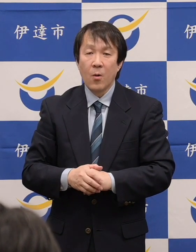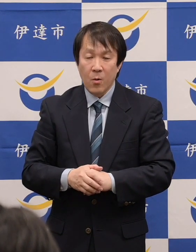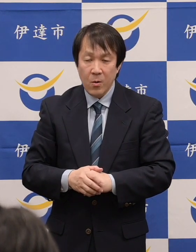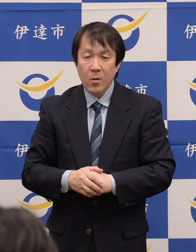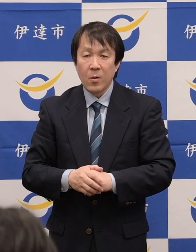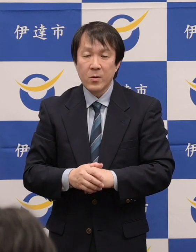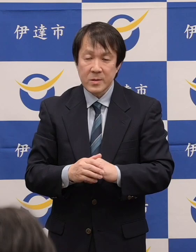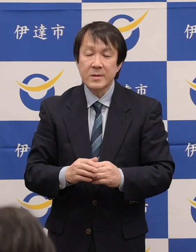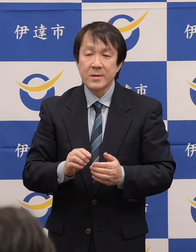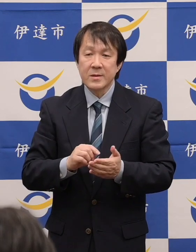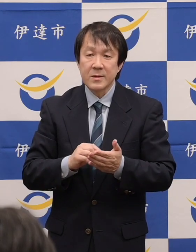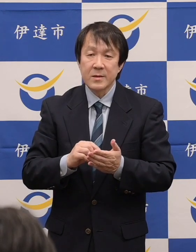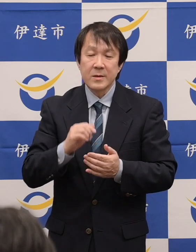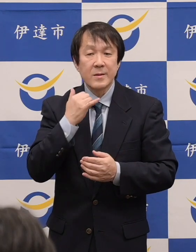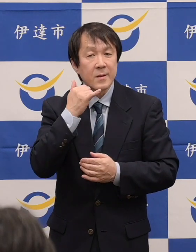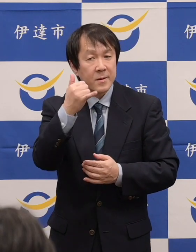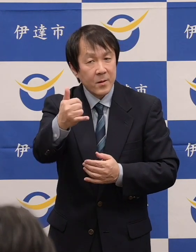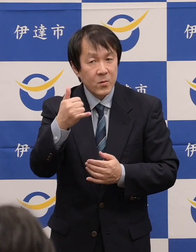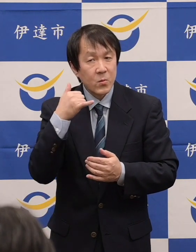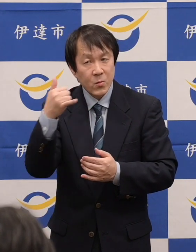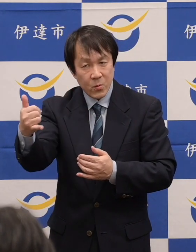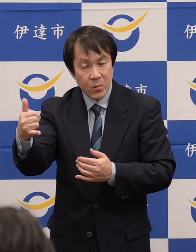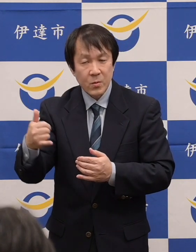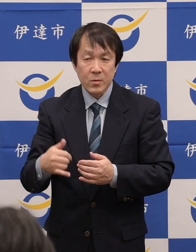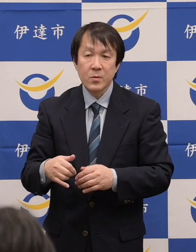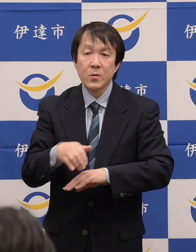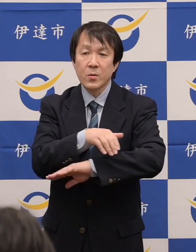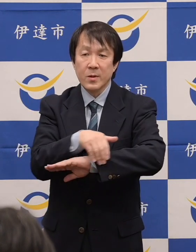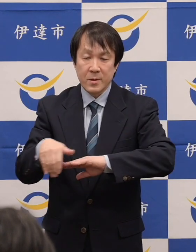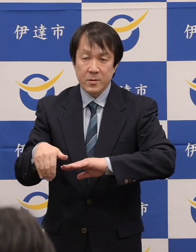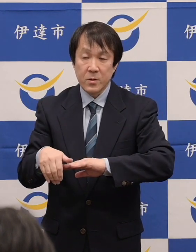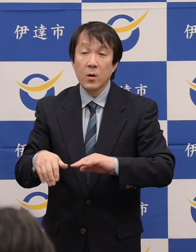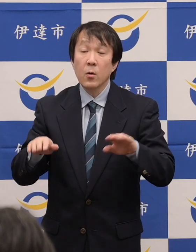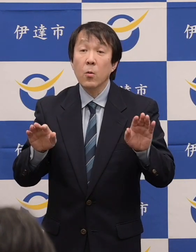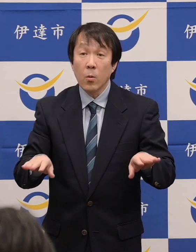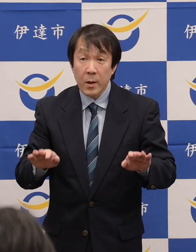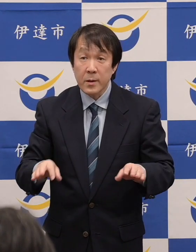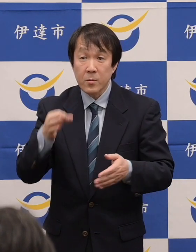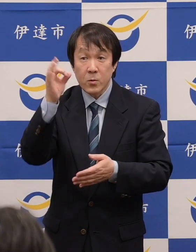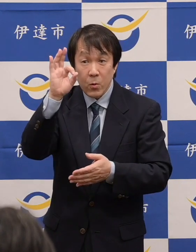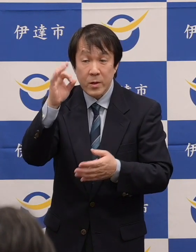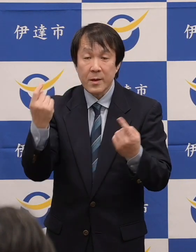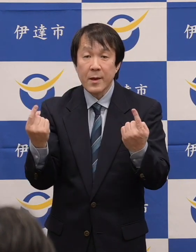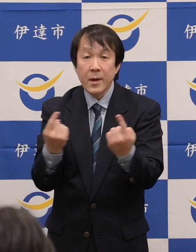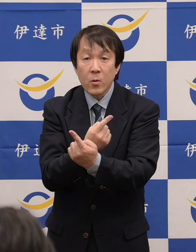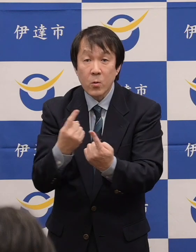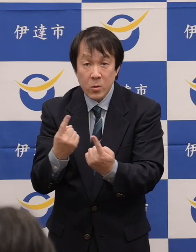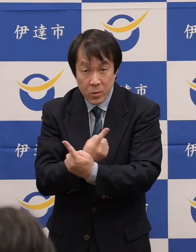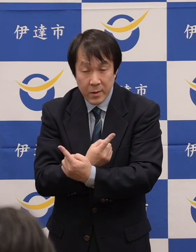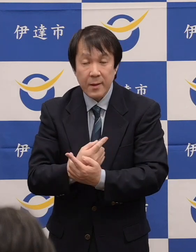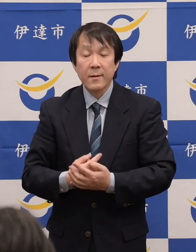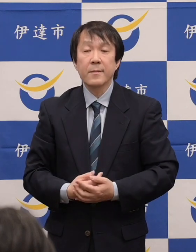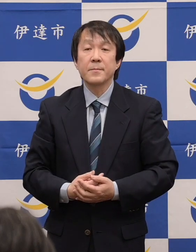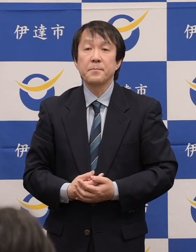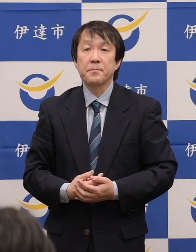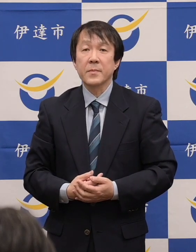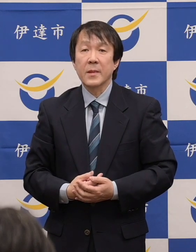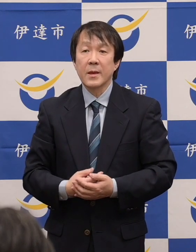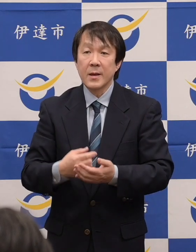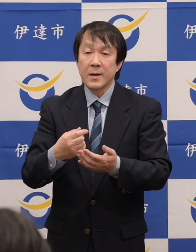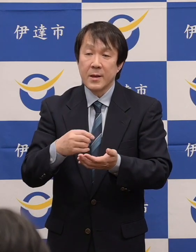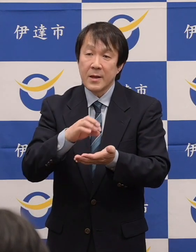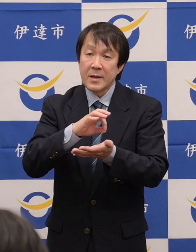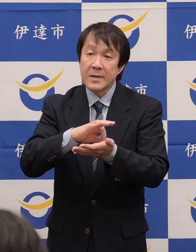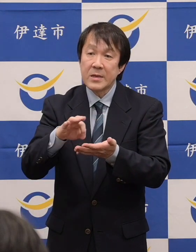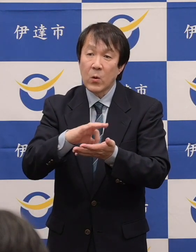次第にお願いをするということです。今回の変更によりまして、例えばですね、利用例